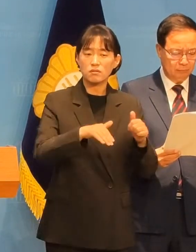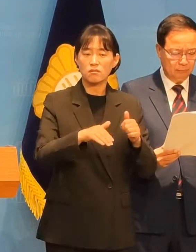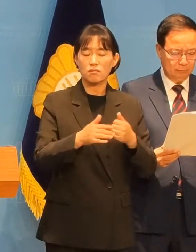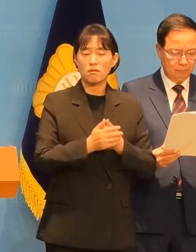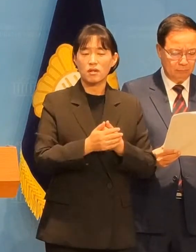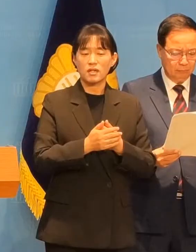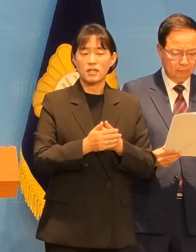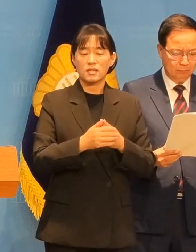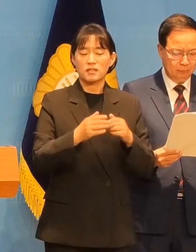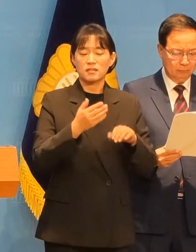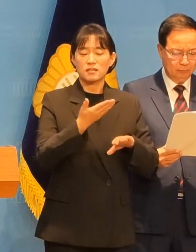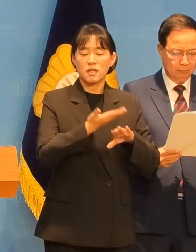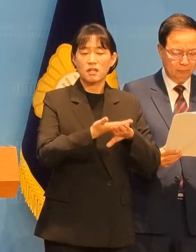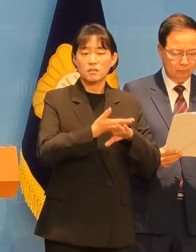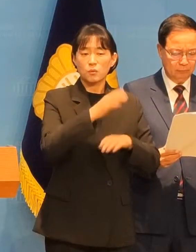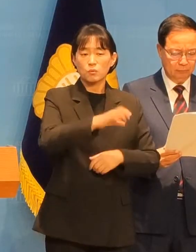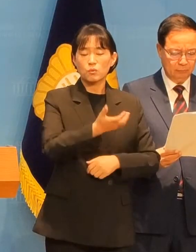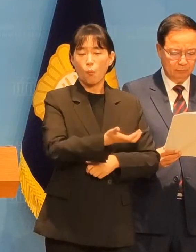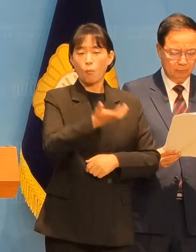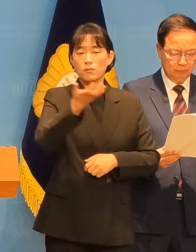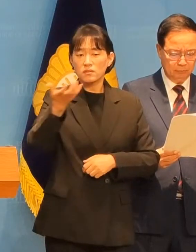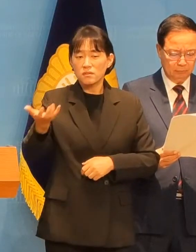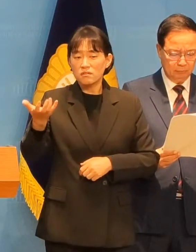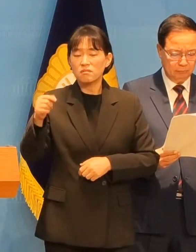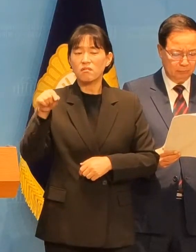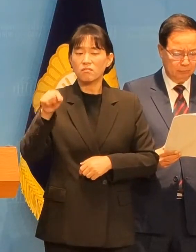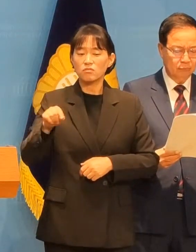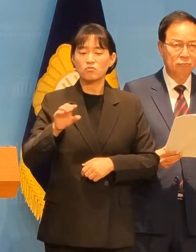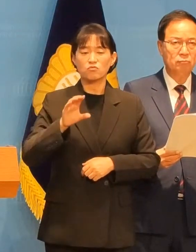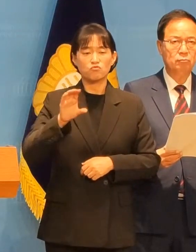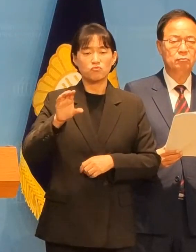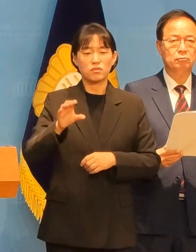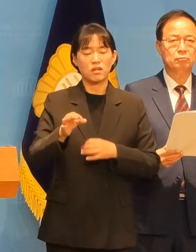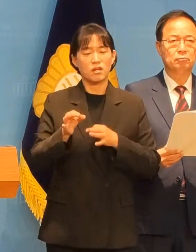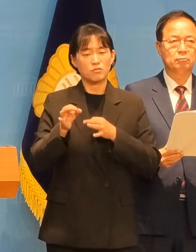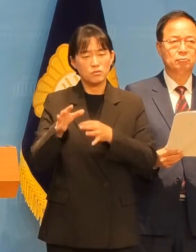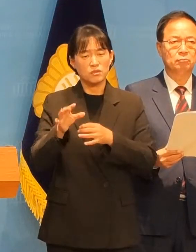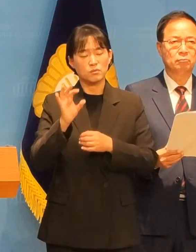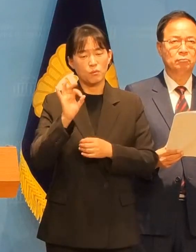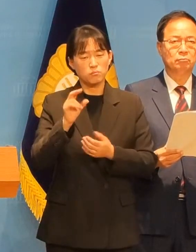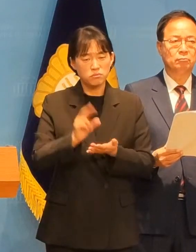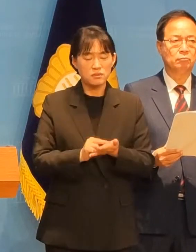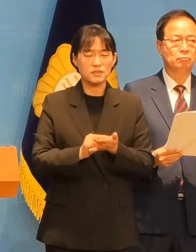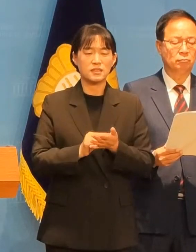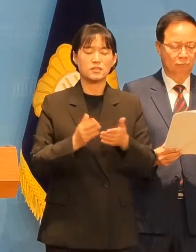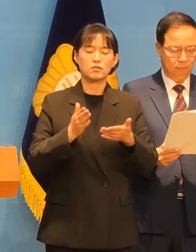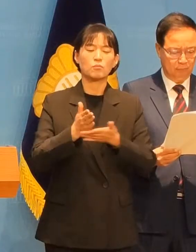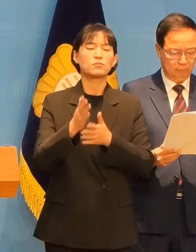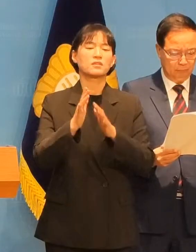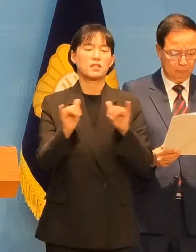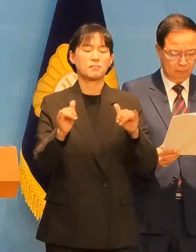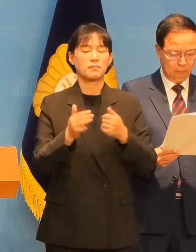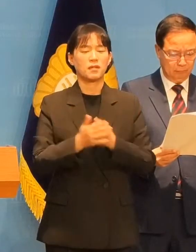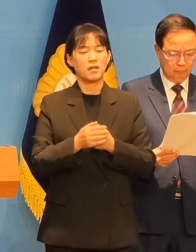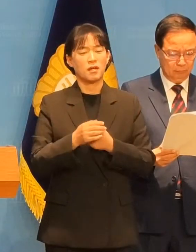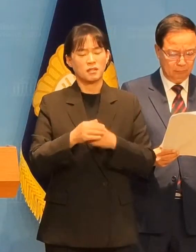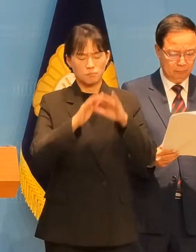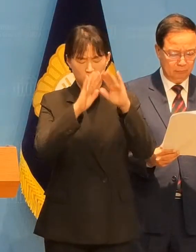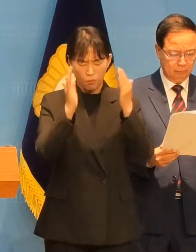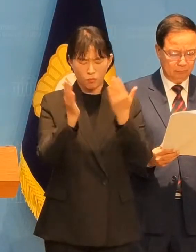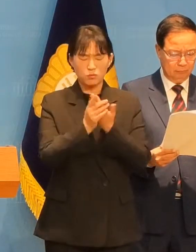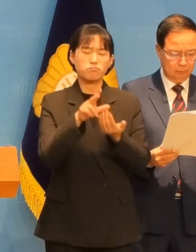분산 이전은 막대한 매몰 비용과 함께 투자 유치 경쟁 심화, 전문 인력, 수급 불균형 등